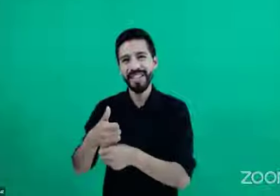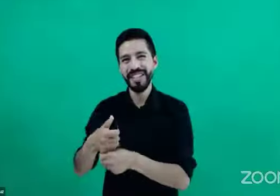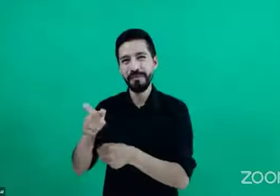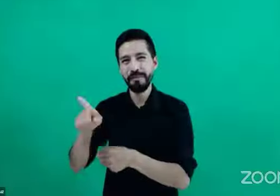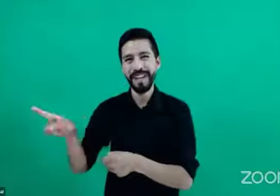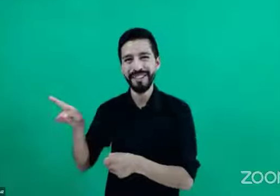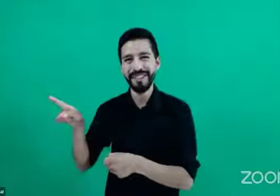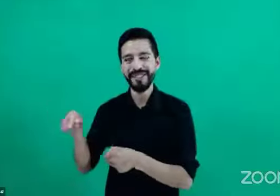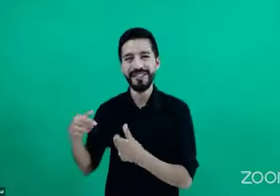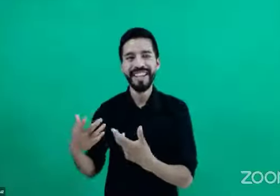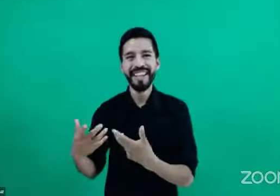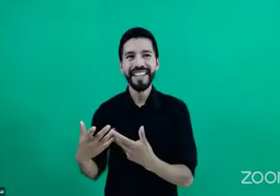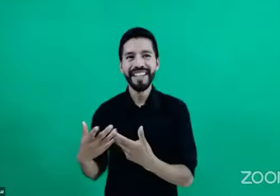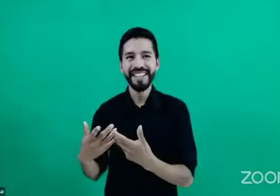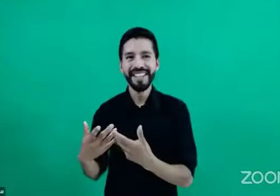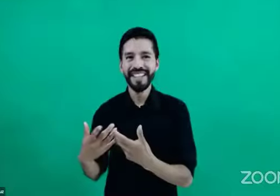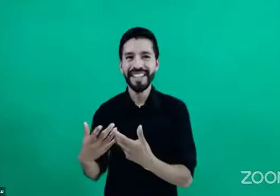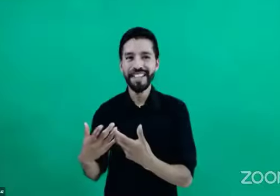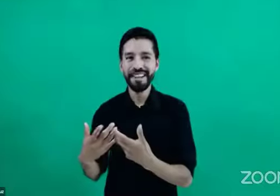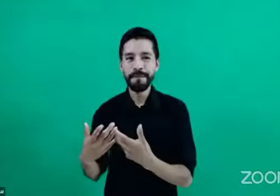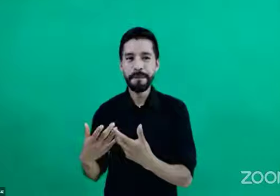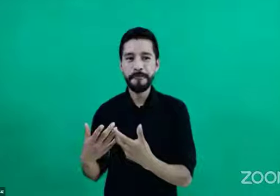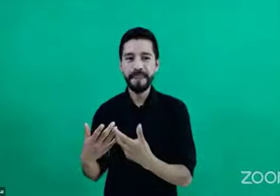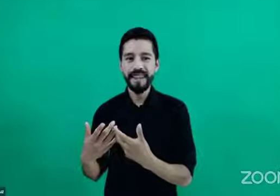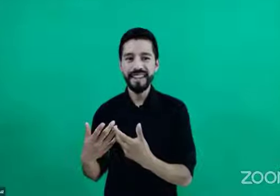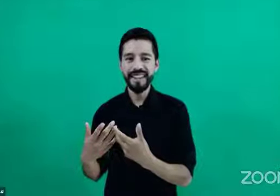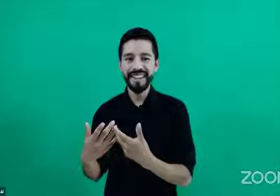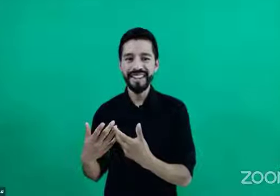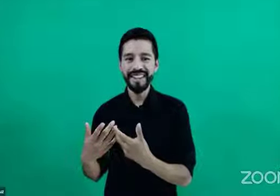una frustración para ellos.